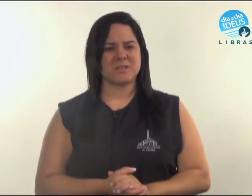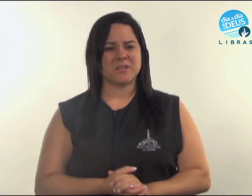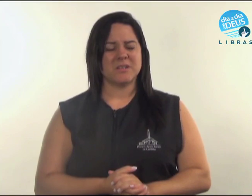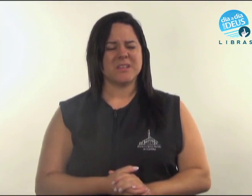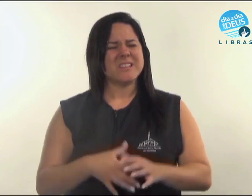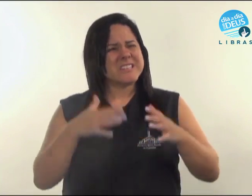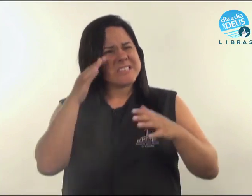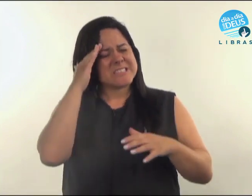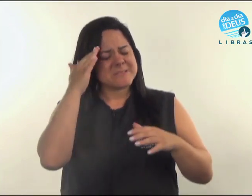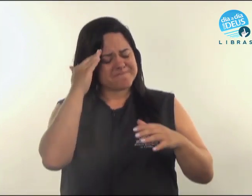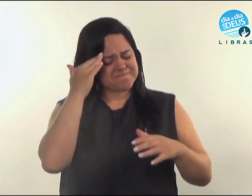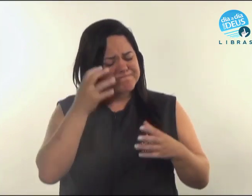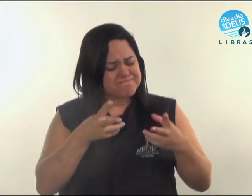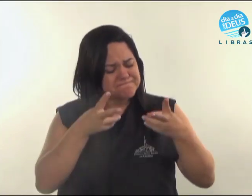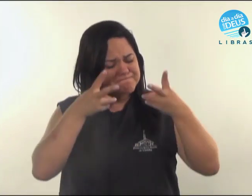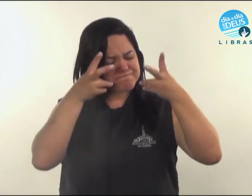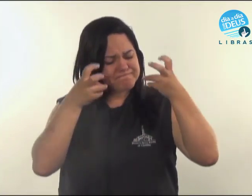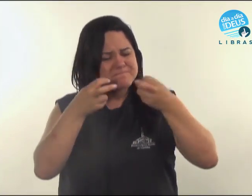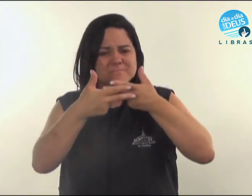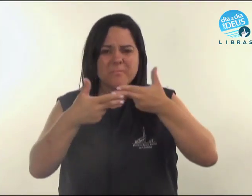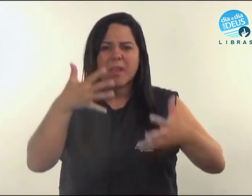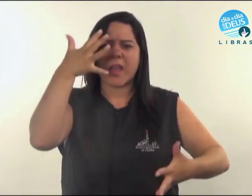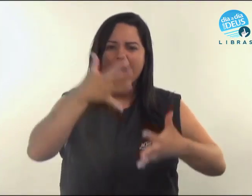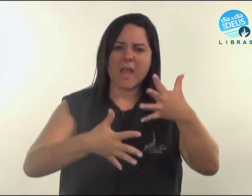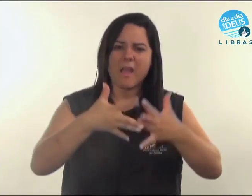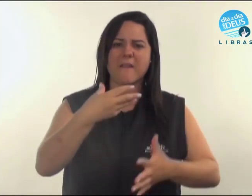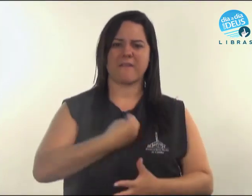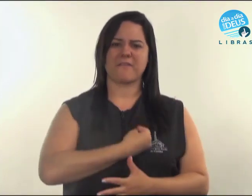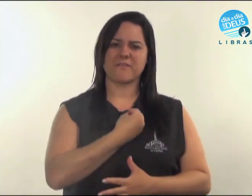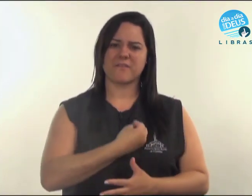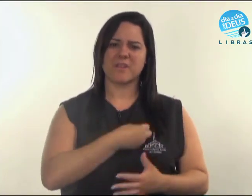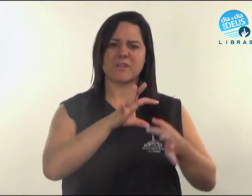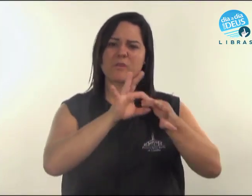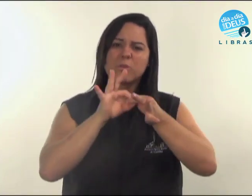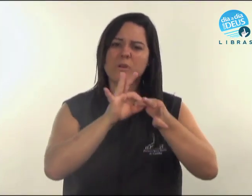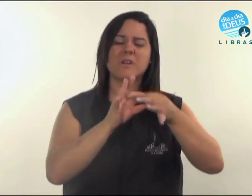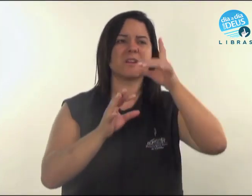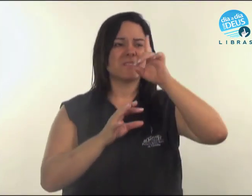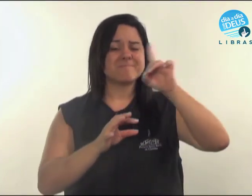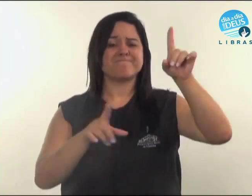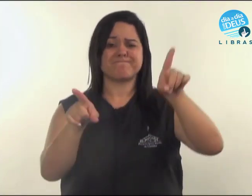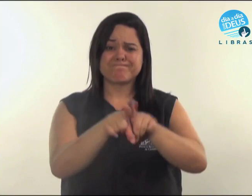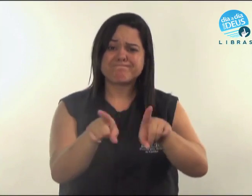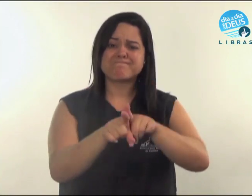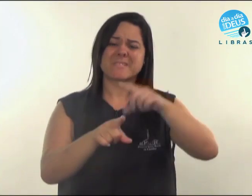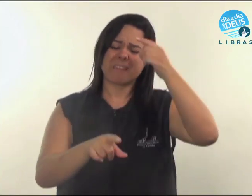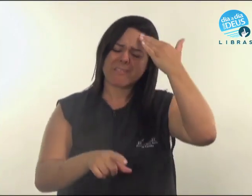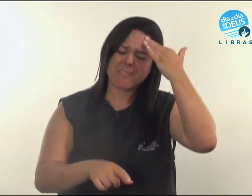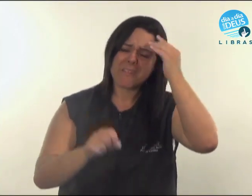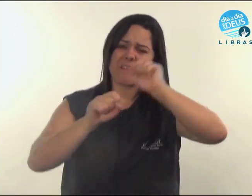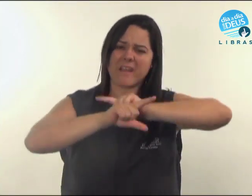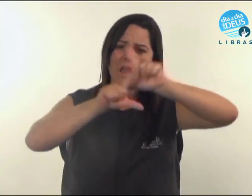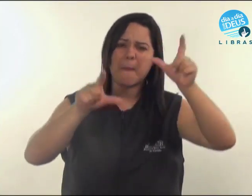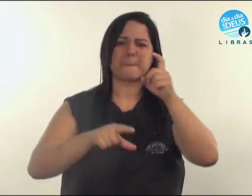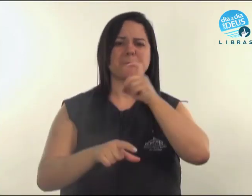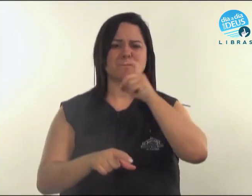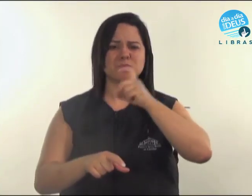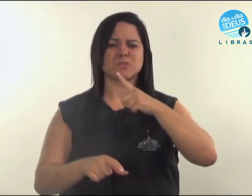coisas que estavam atrapalhando a sua vida, a sua comunhão com Deus, tinham convicção das mentiras que estavam guardando